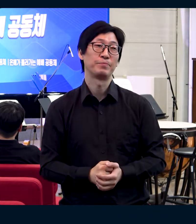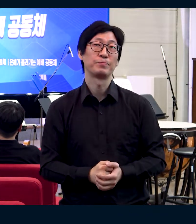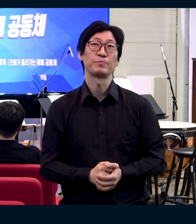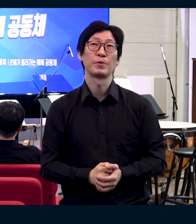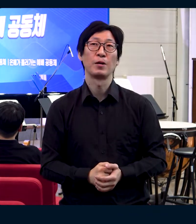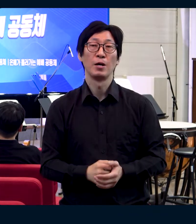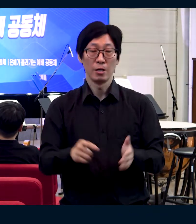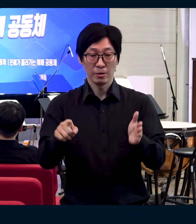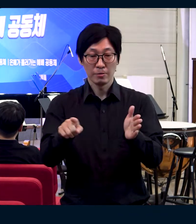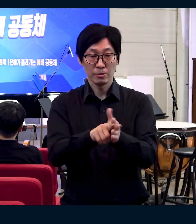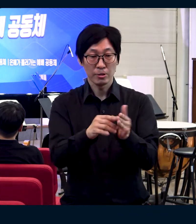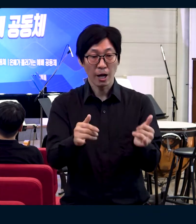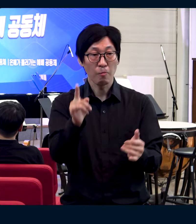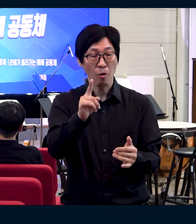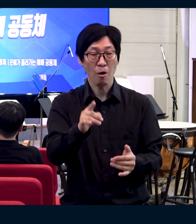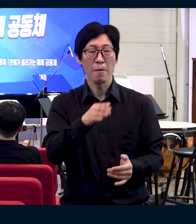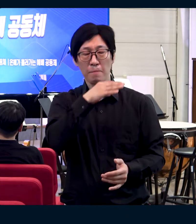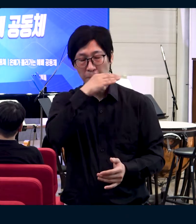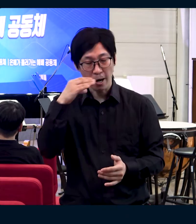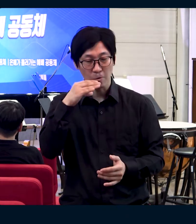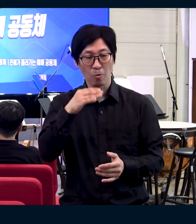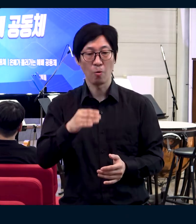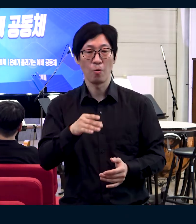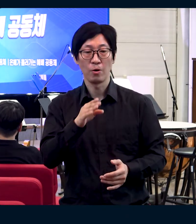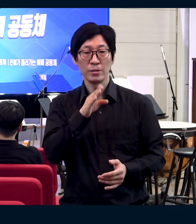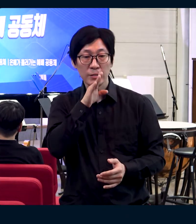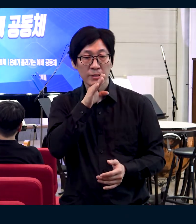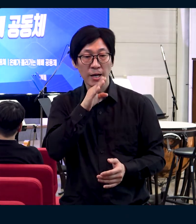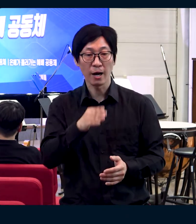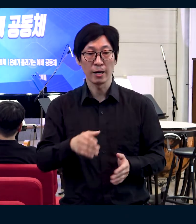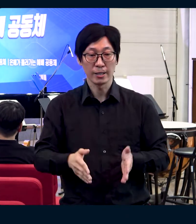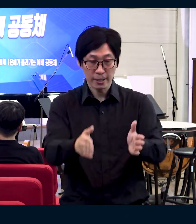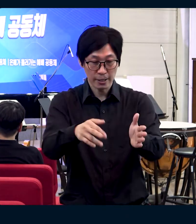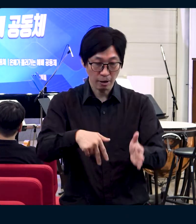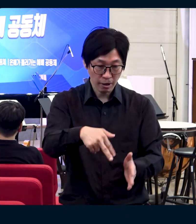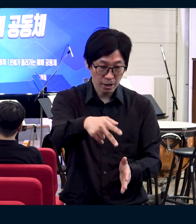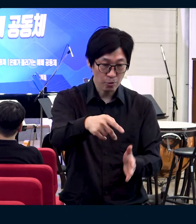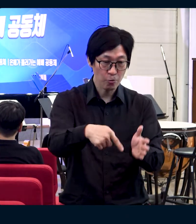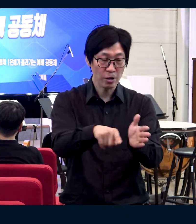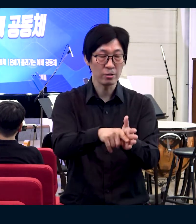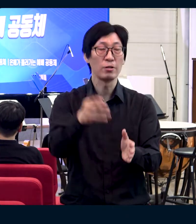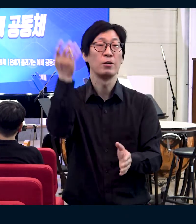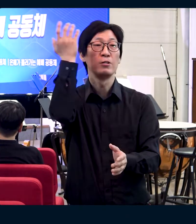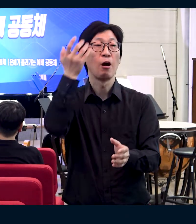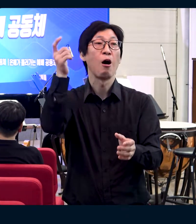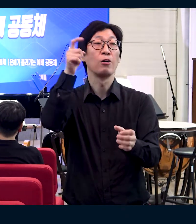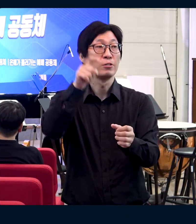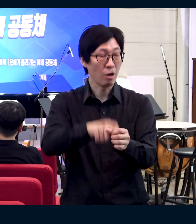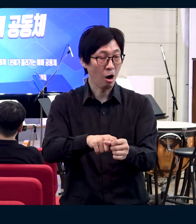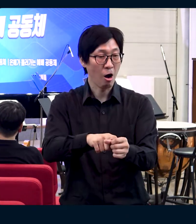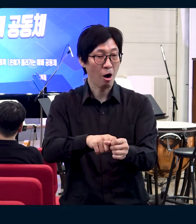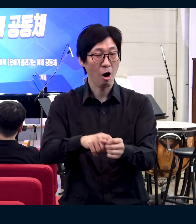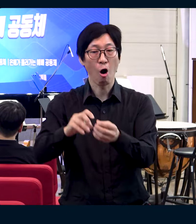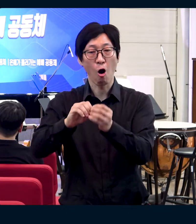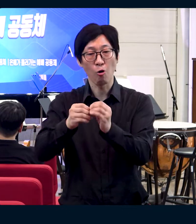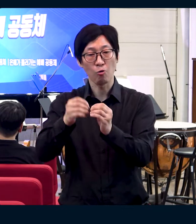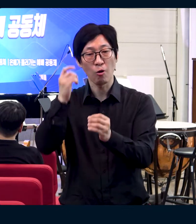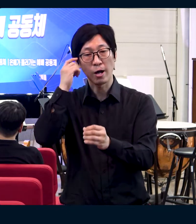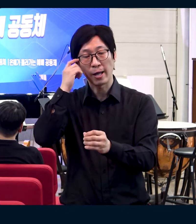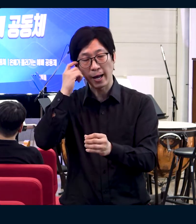정말 바르고 제대로 된 그런 신앙의 길을 가려고 하면요, 무엇보다 이 영적 꼼수를 쓰려고 하는